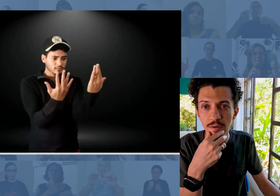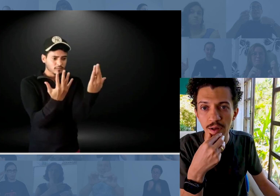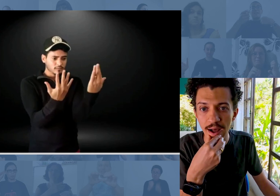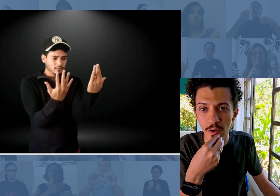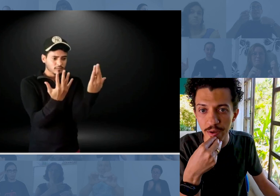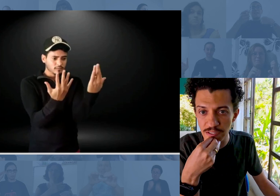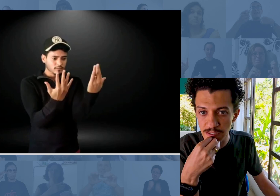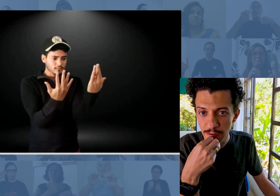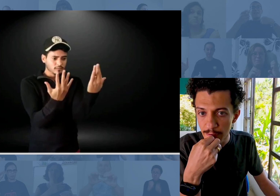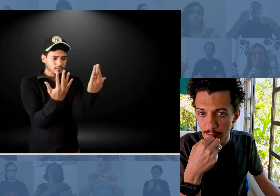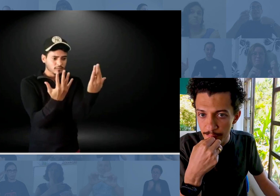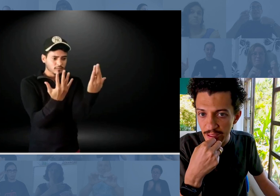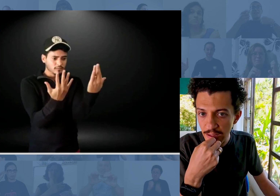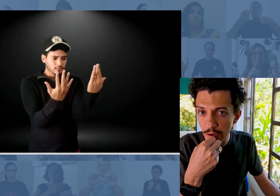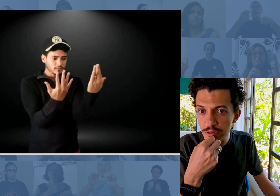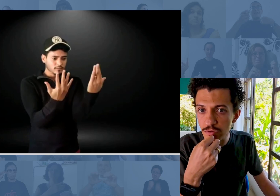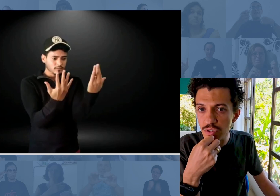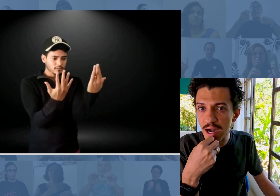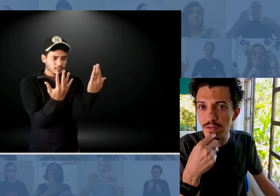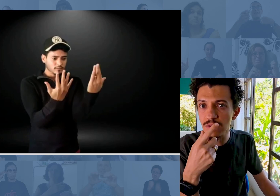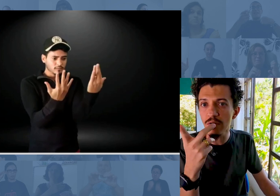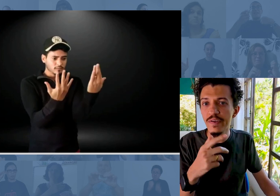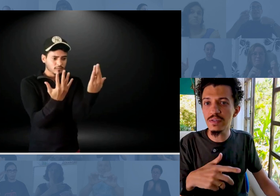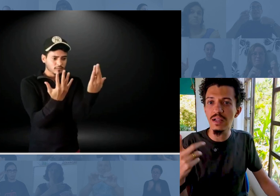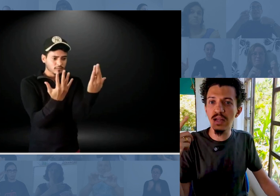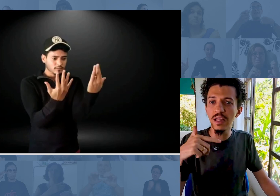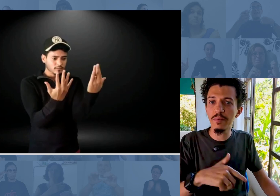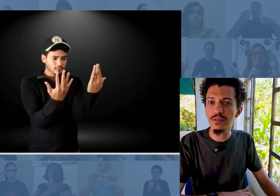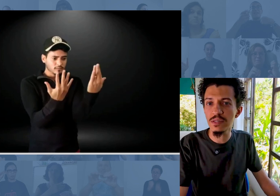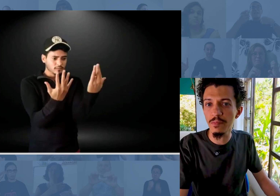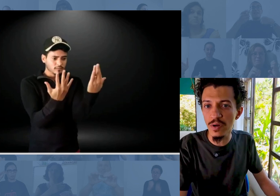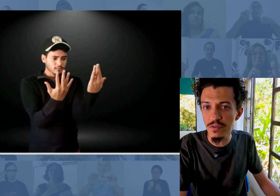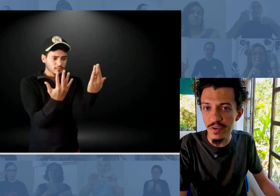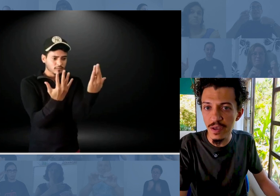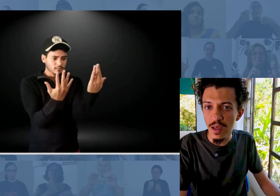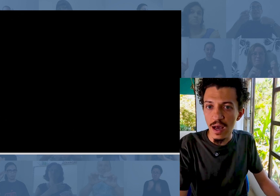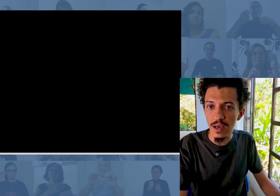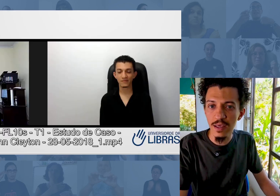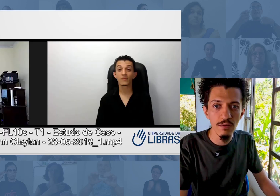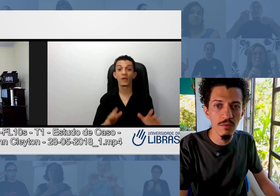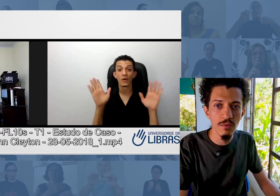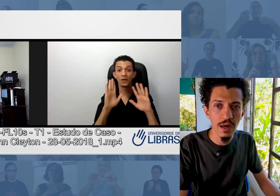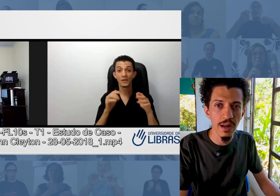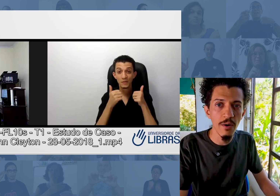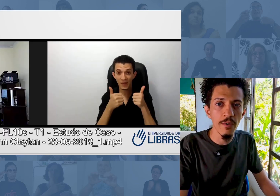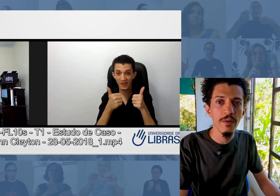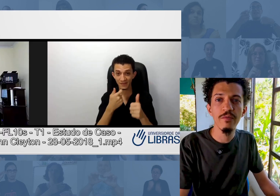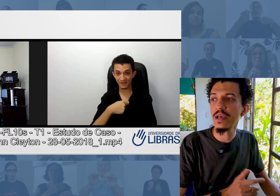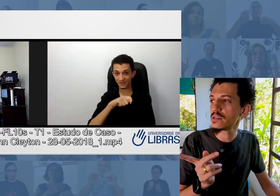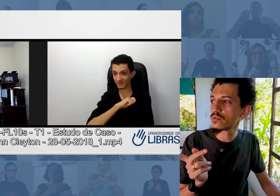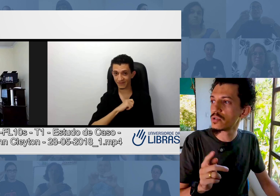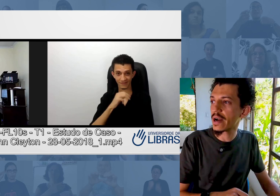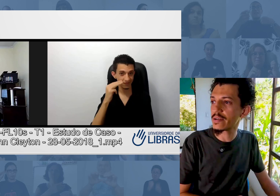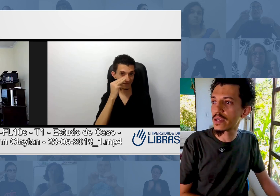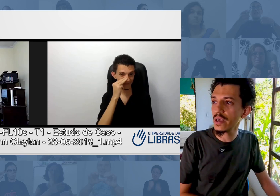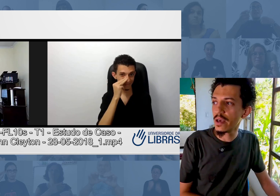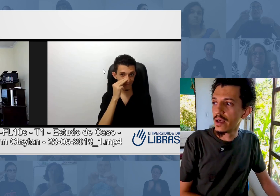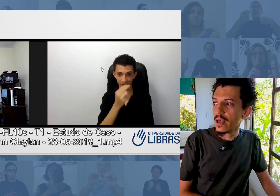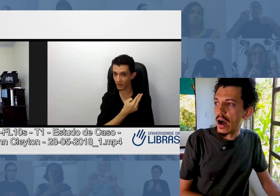decorar coisas. Tem até um estudo de caso que eu fiz dele em Libras, que você pode ver aqui no canal. Foi esse estudo de caso aqui. Olha